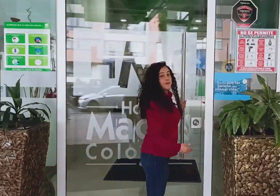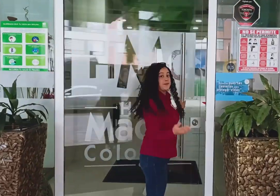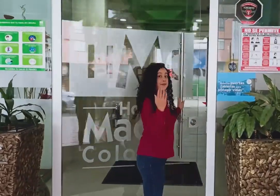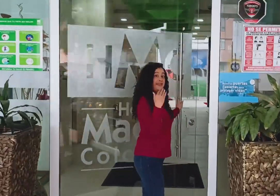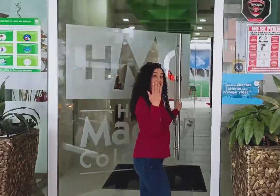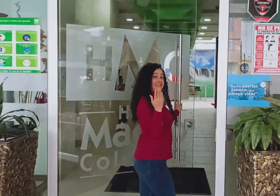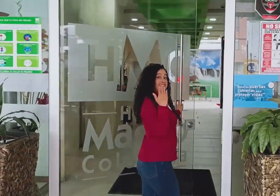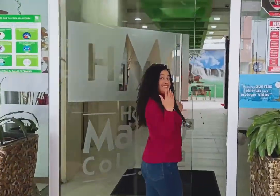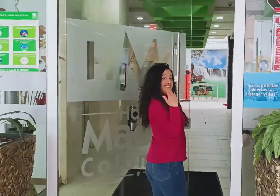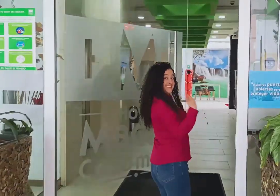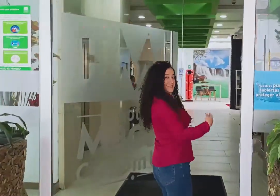vamos